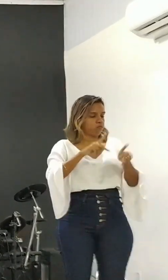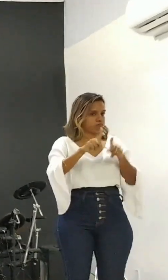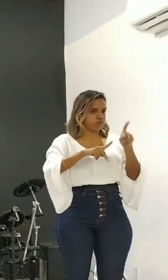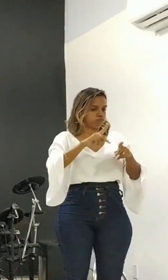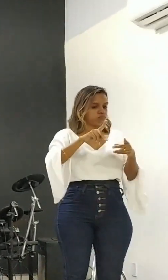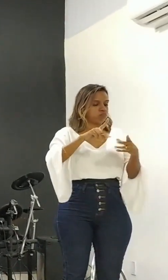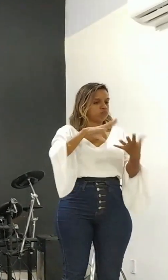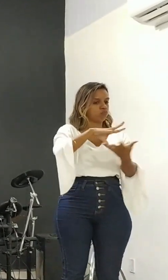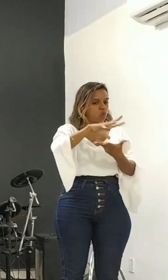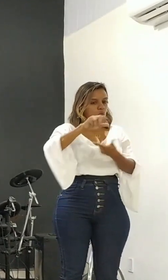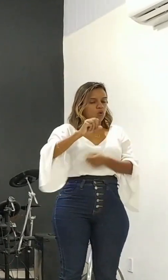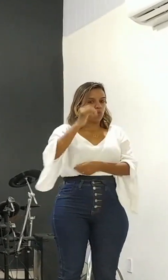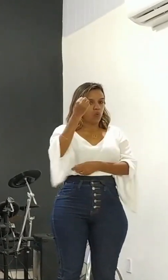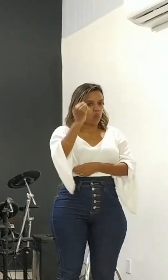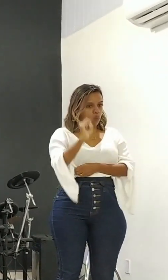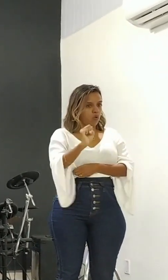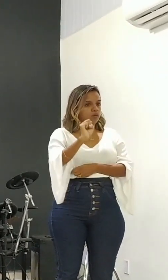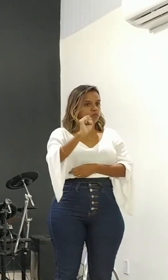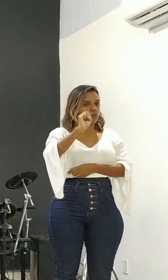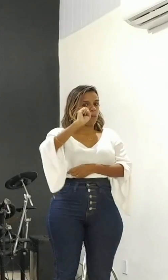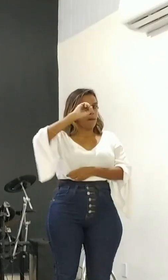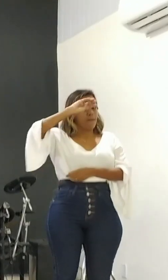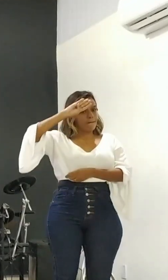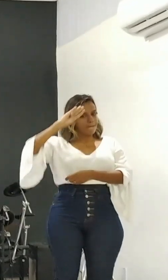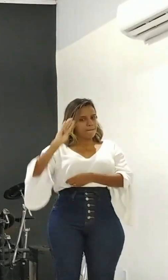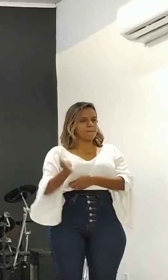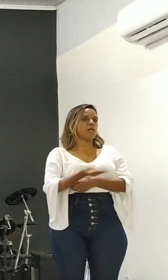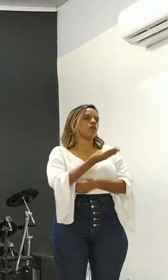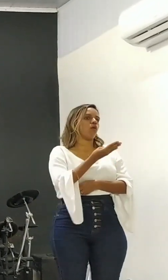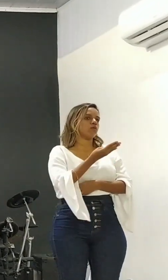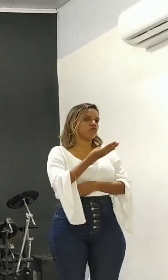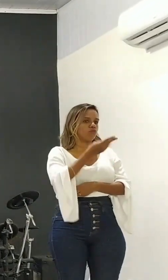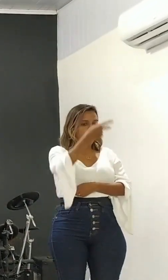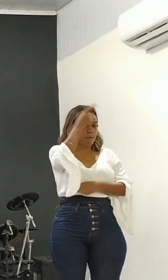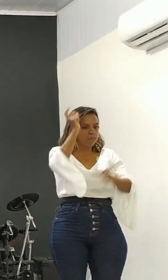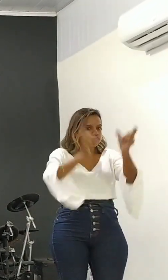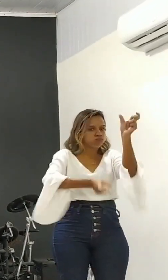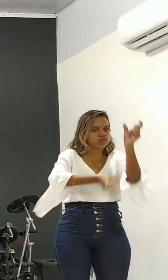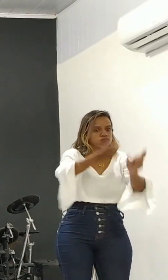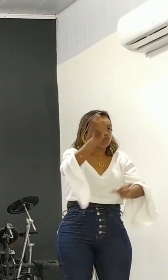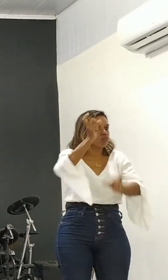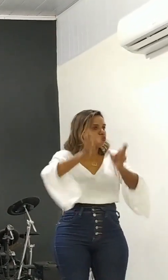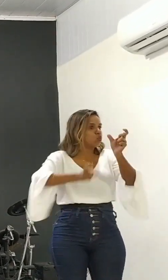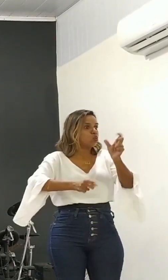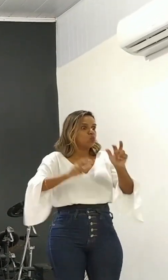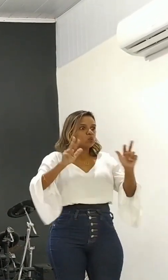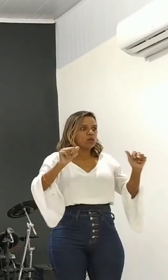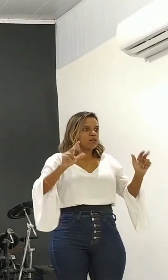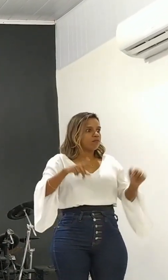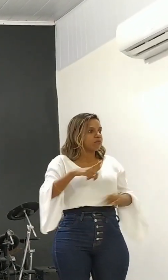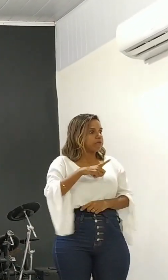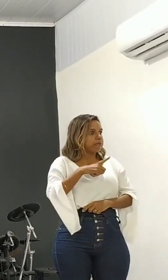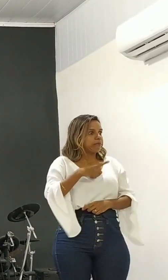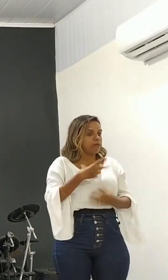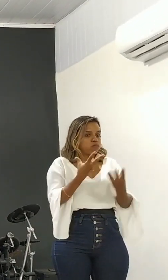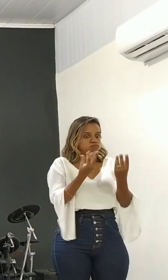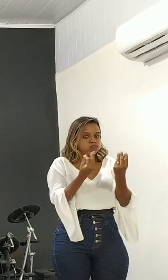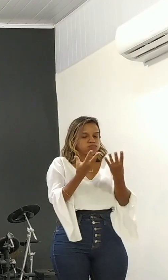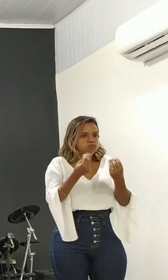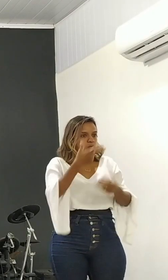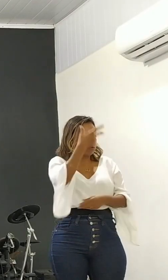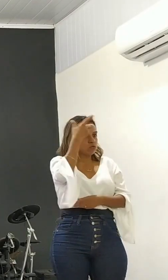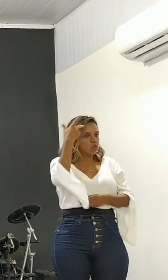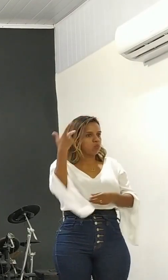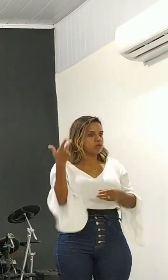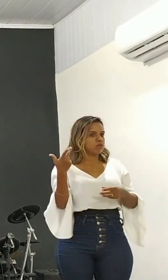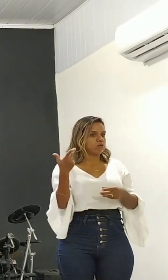a 8 bilhões de habitantes. Nunca teve tanta gente assim no mundo. E apesar